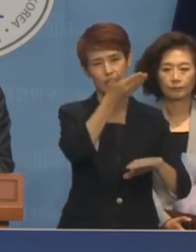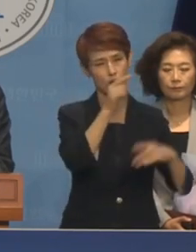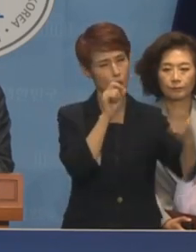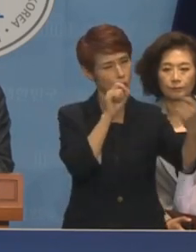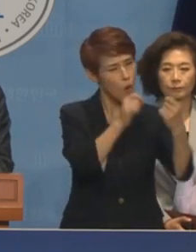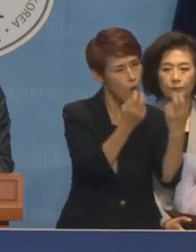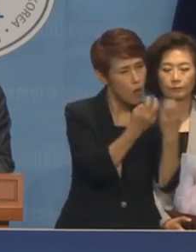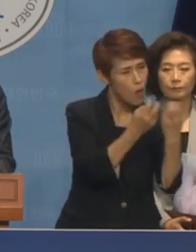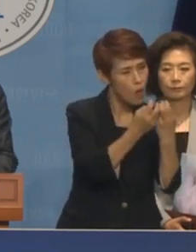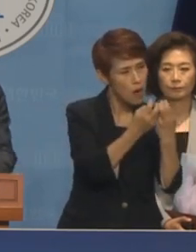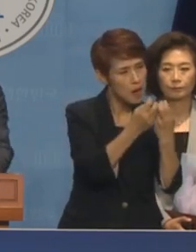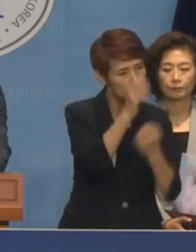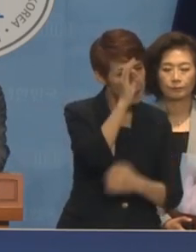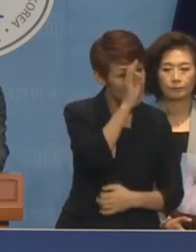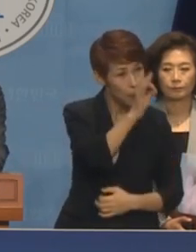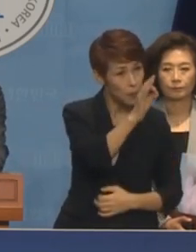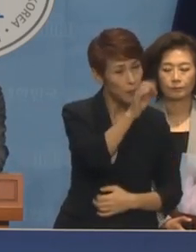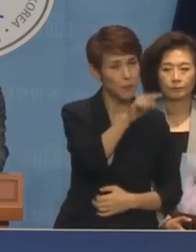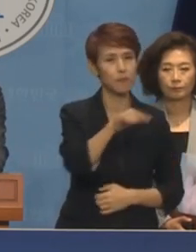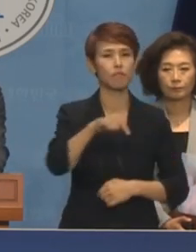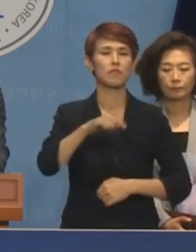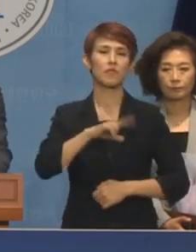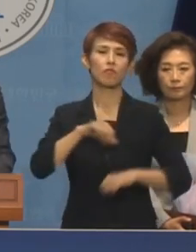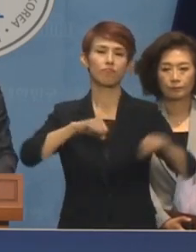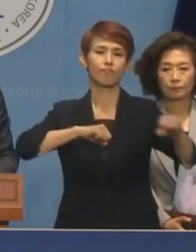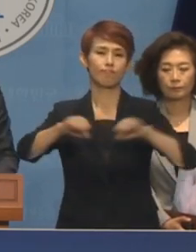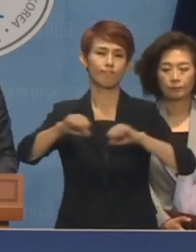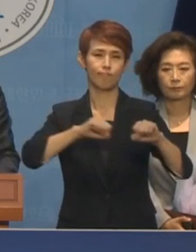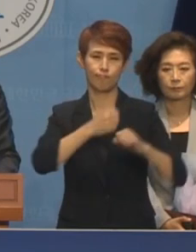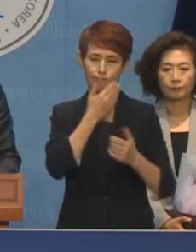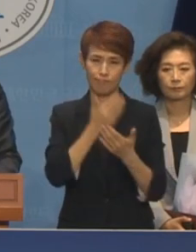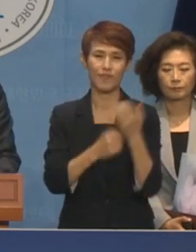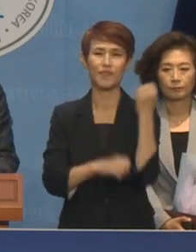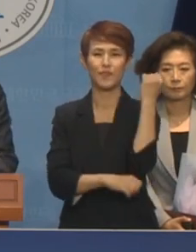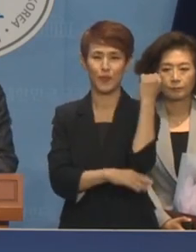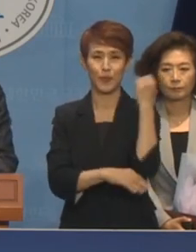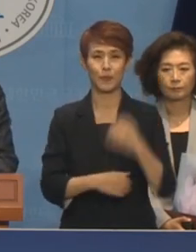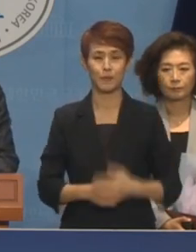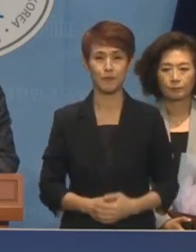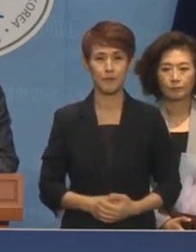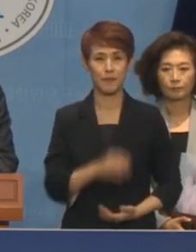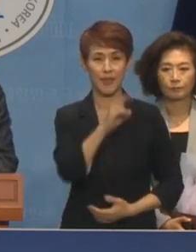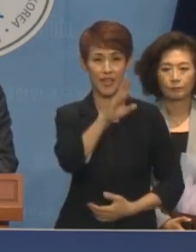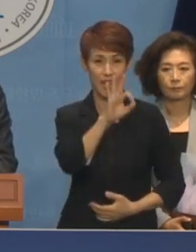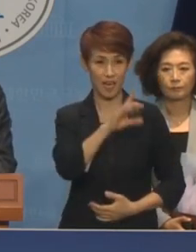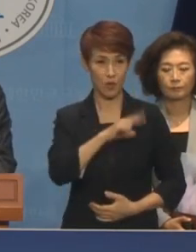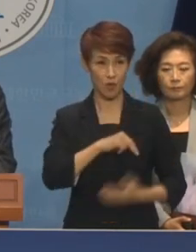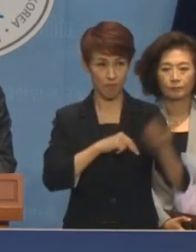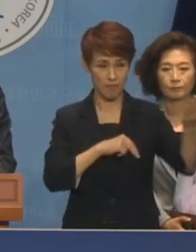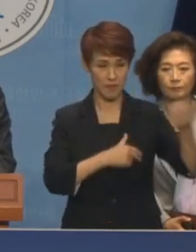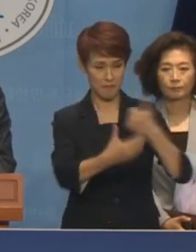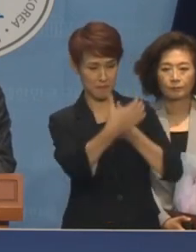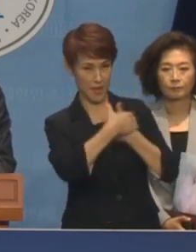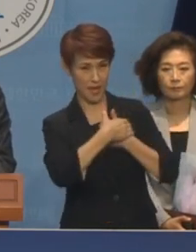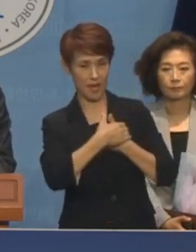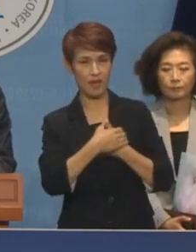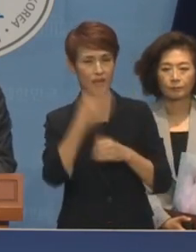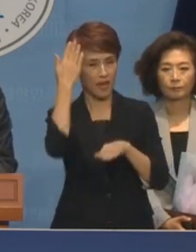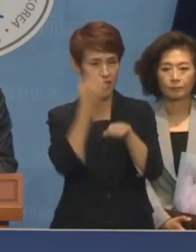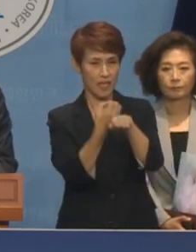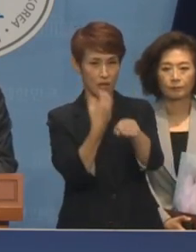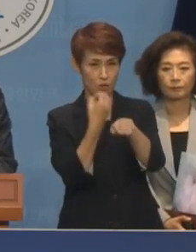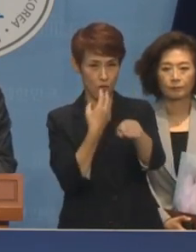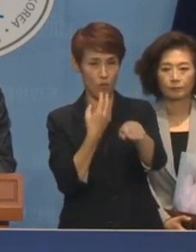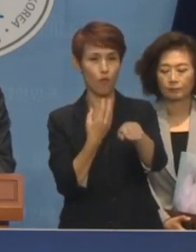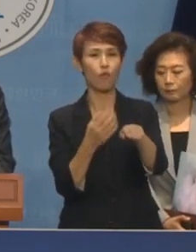접근하셨나 살펴보는 것은 의정활동의 기초라고 할 수 있습니다. 제가 양이원영 의원님으로부터 이어받게 된 탄소배출권